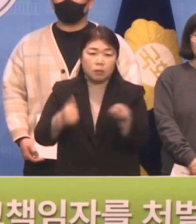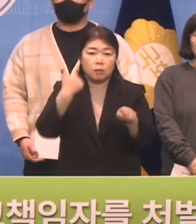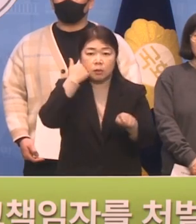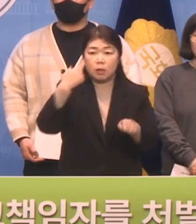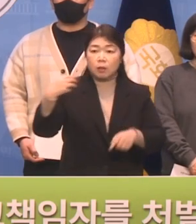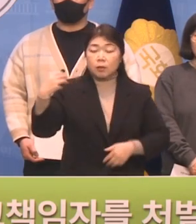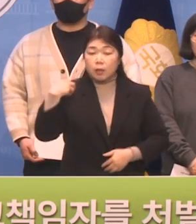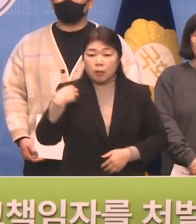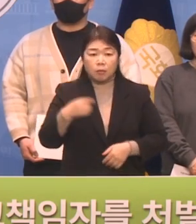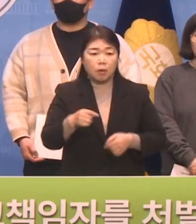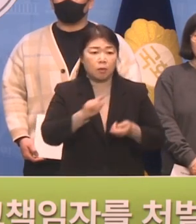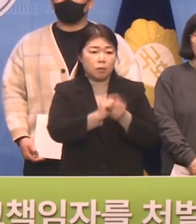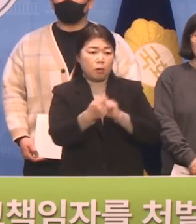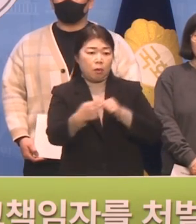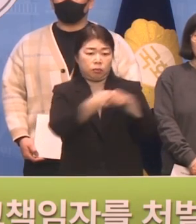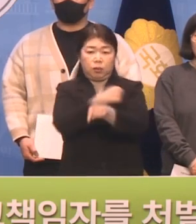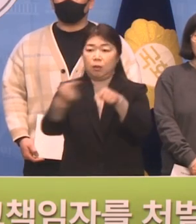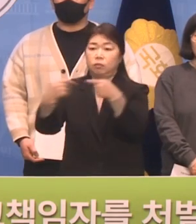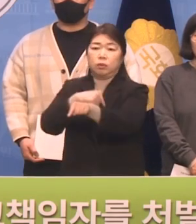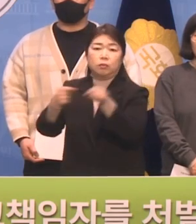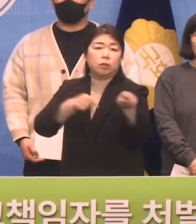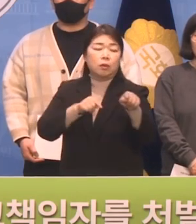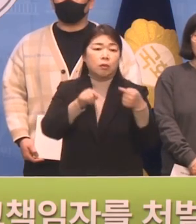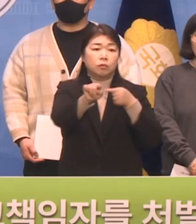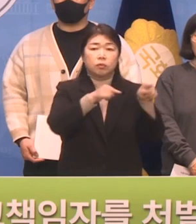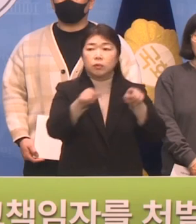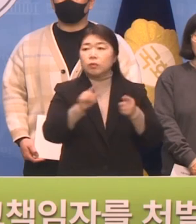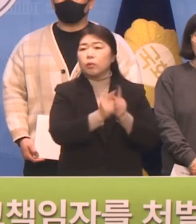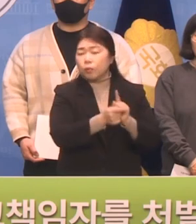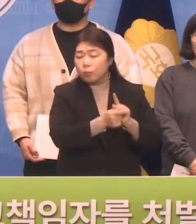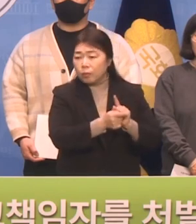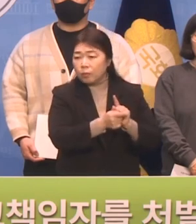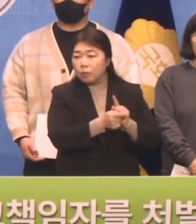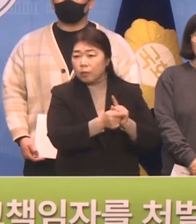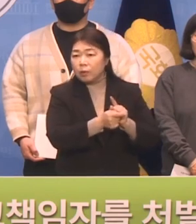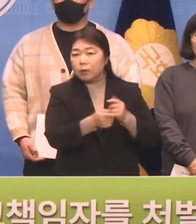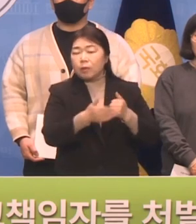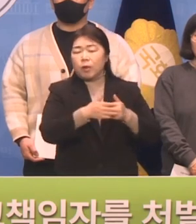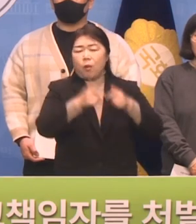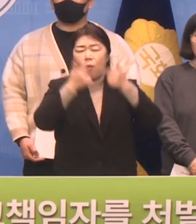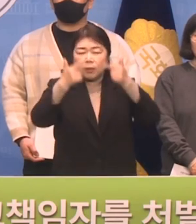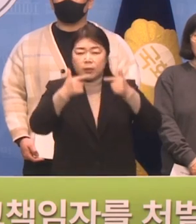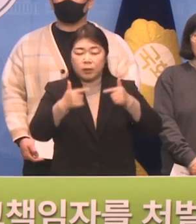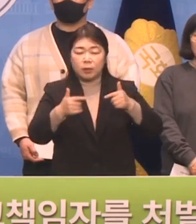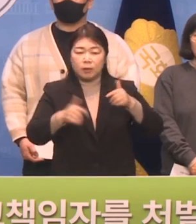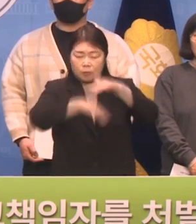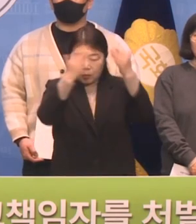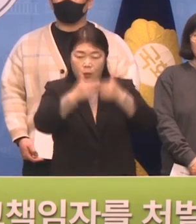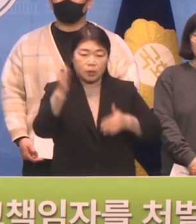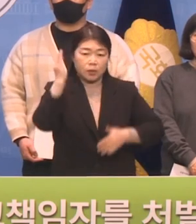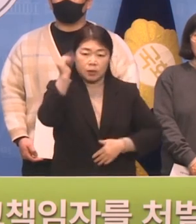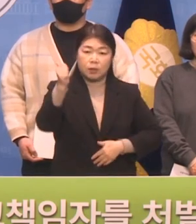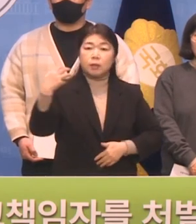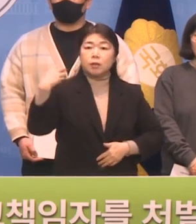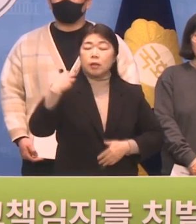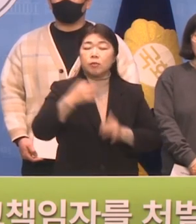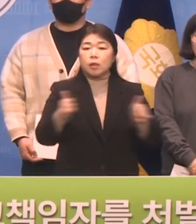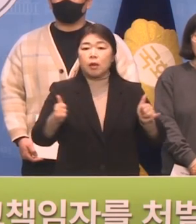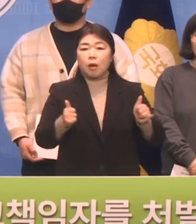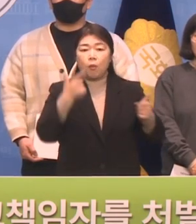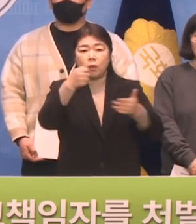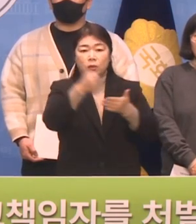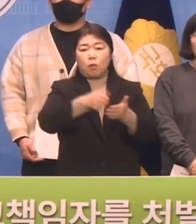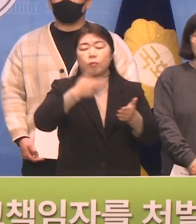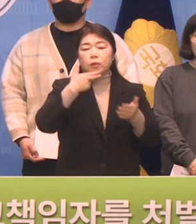관련 기관의 발표 자료들 또한 구체적이지 않기 때문에 참사를 온전하게 설명할 수도 없습니다.